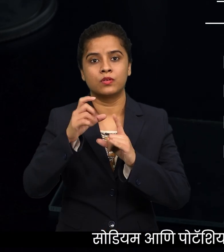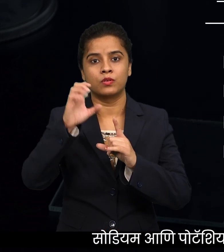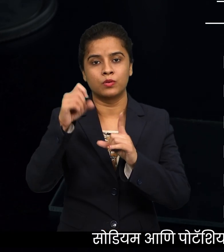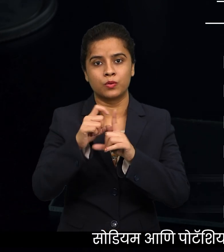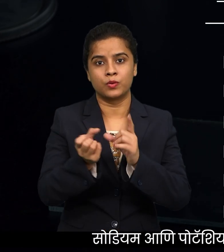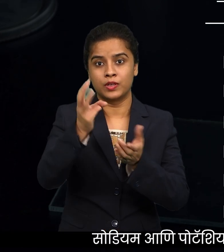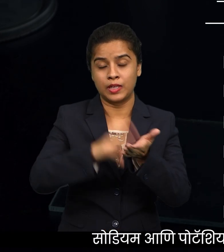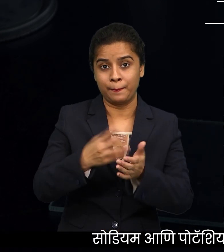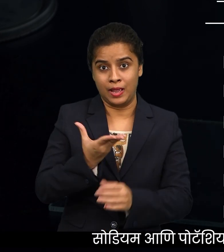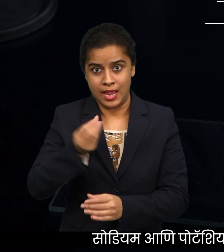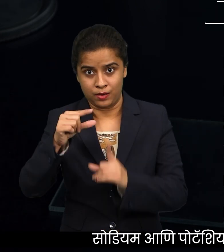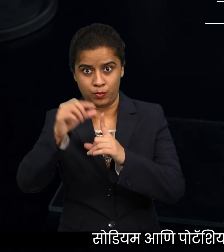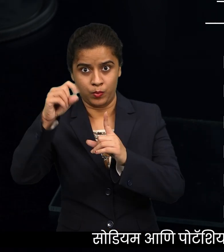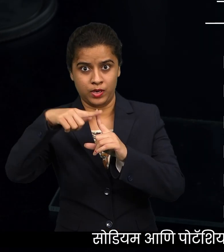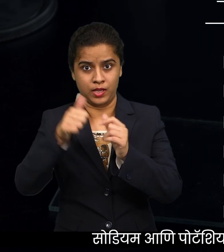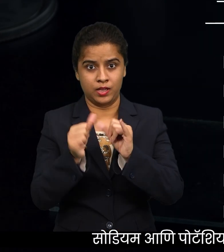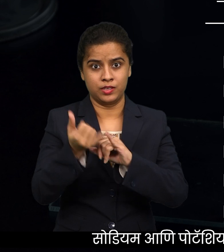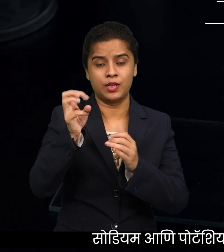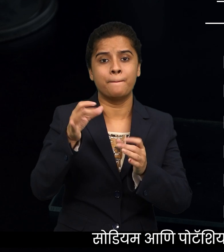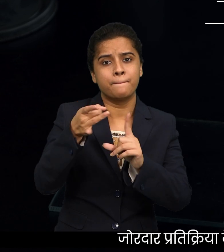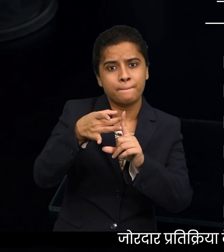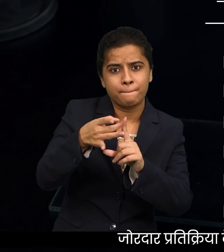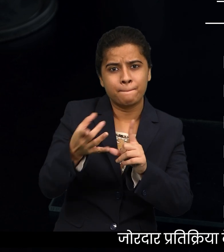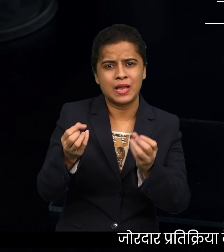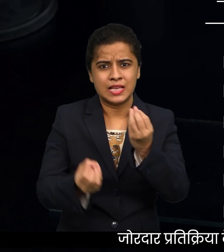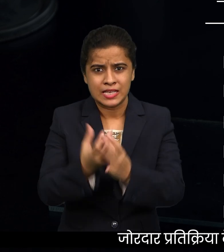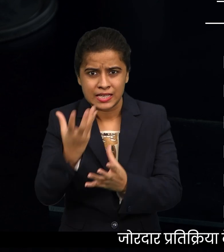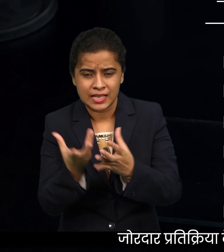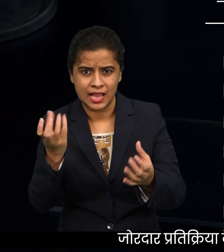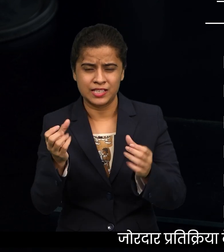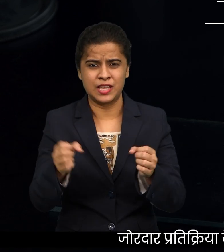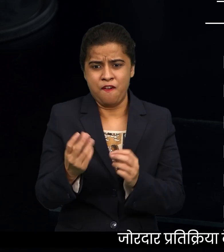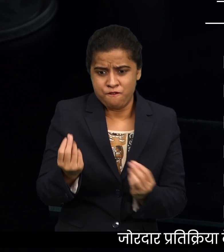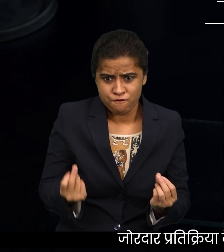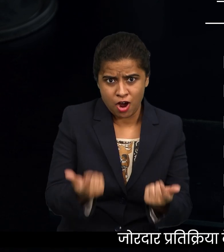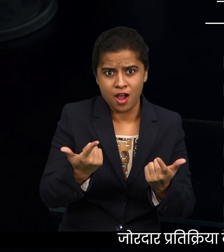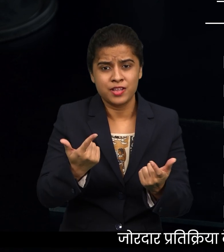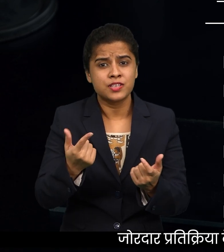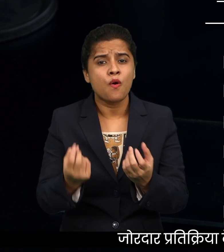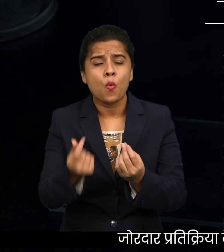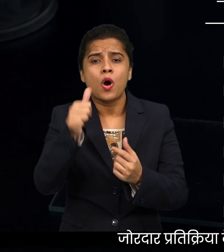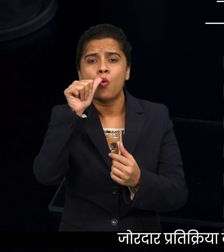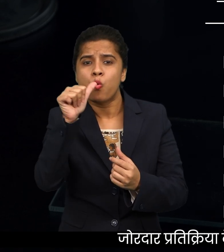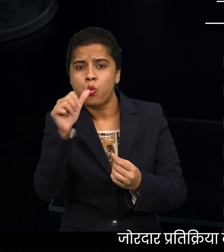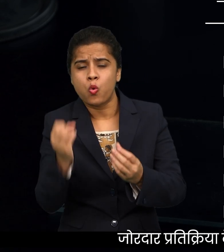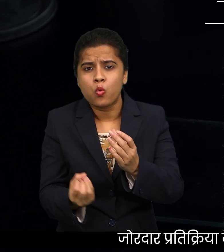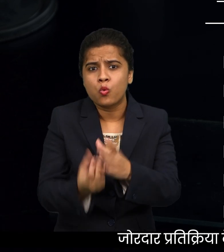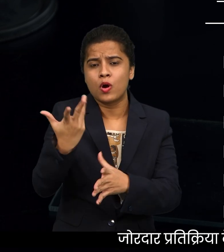सोडियम आणि पोटॅशियम धातू पाण्यासोबत अतिशय वेगाने आणि जोरदार प्रतिक्रिया देतात व हायड्रोजन वायू मुक्त करतात.